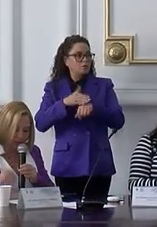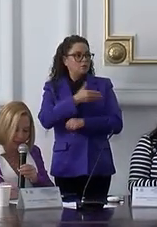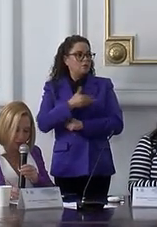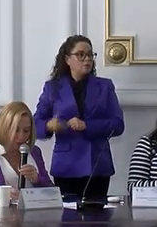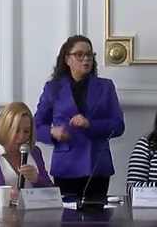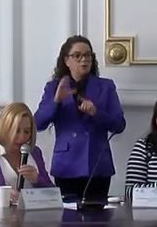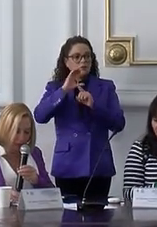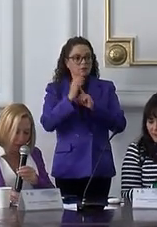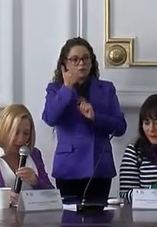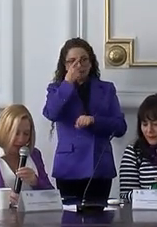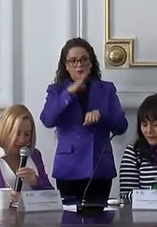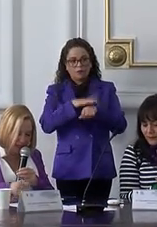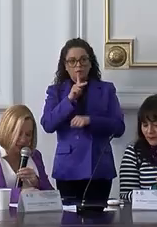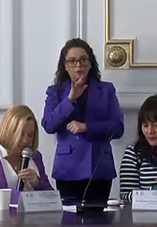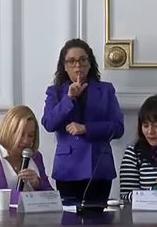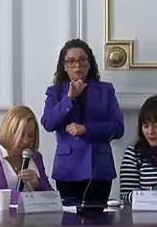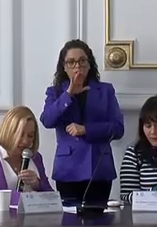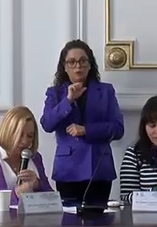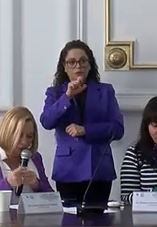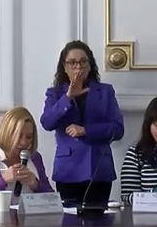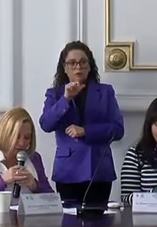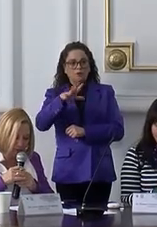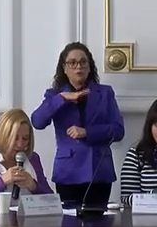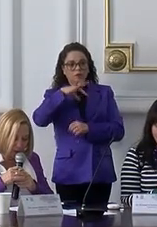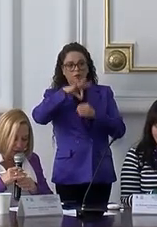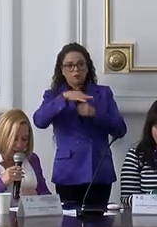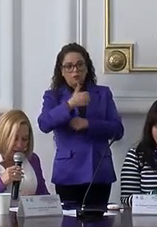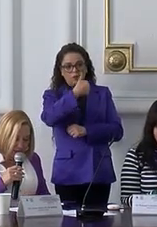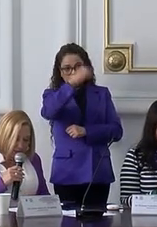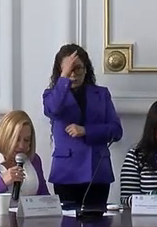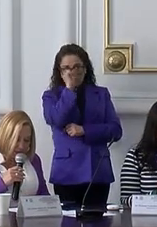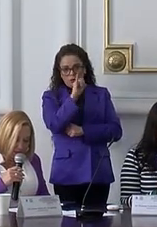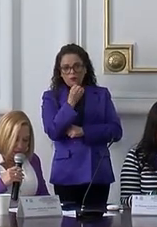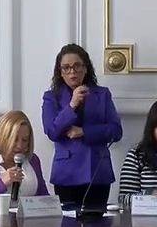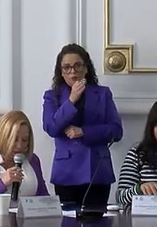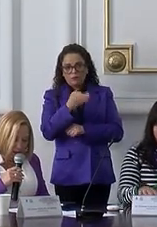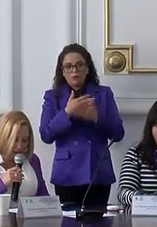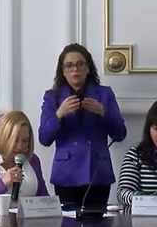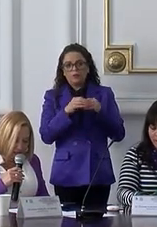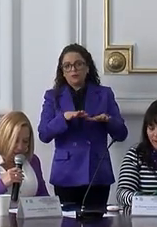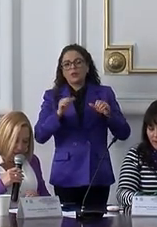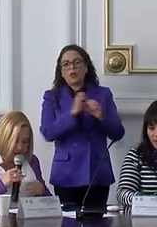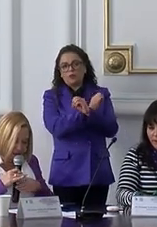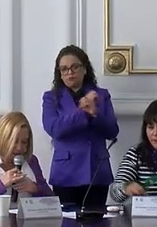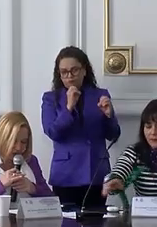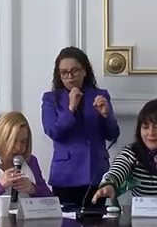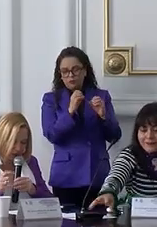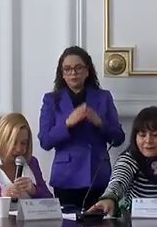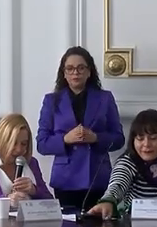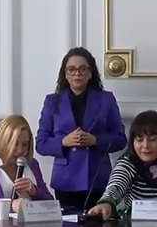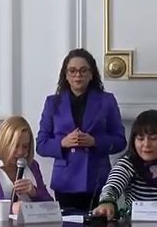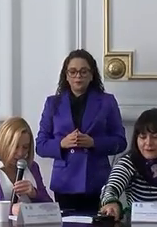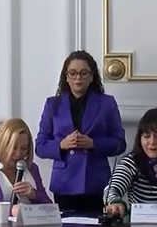Comisión de Administración Pública Local existen 6 votos a favor, 0 votos en contra, 0